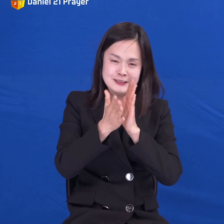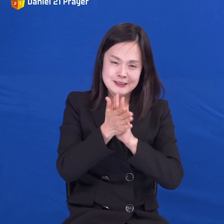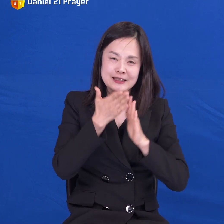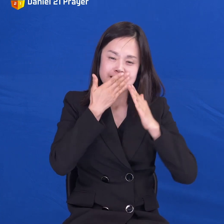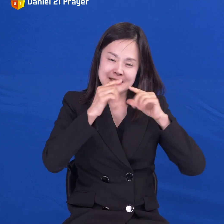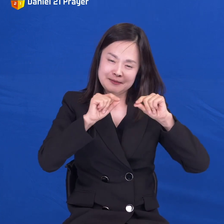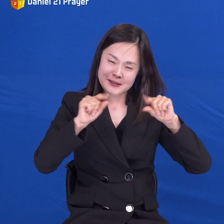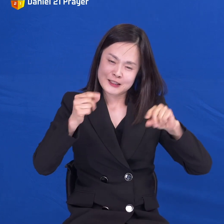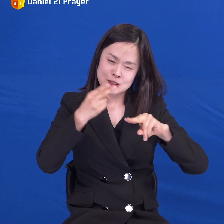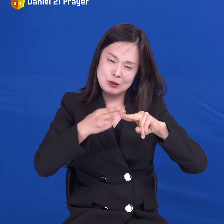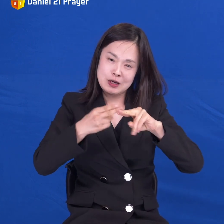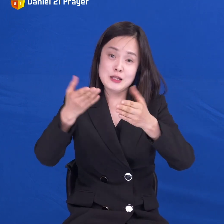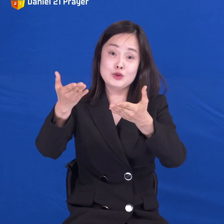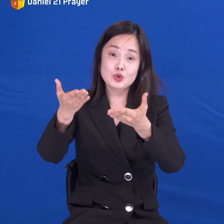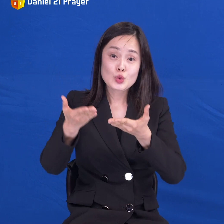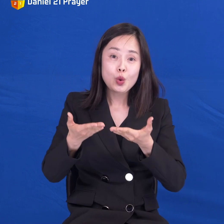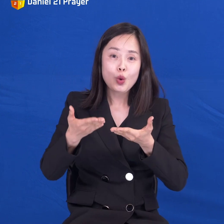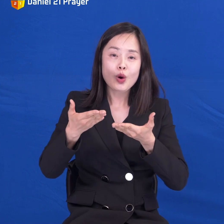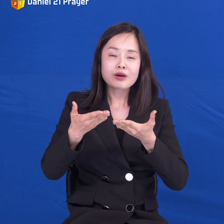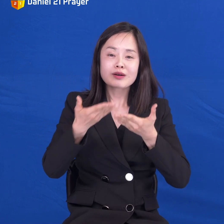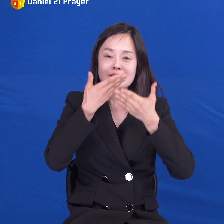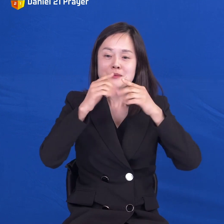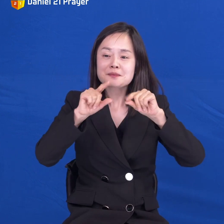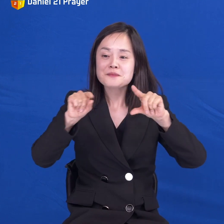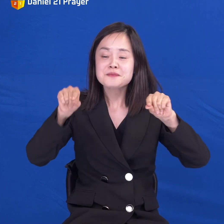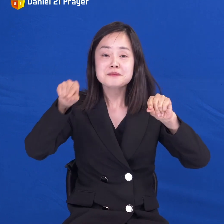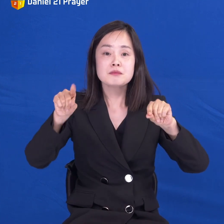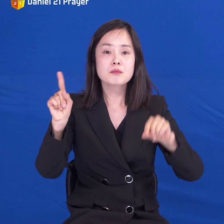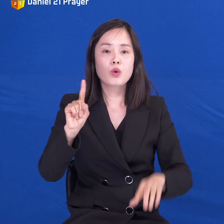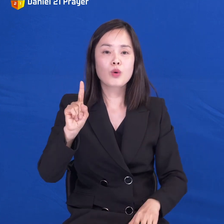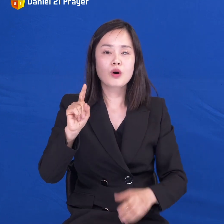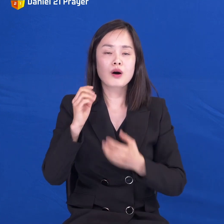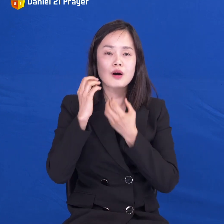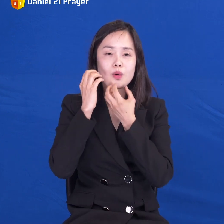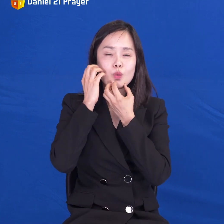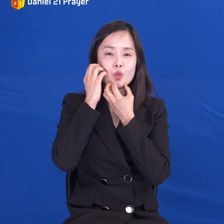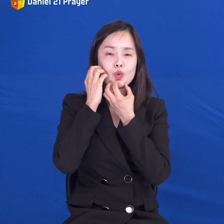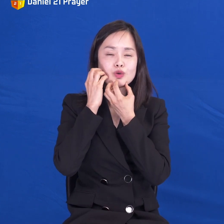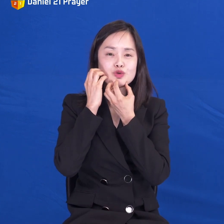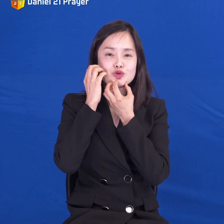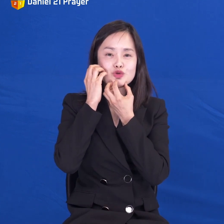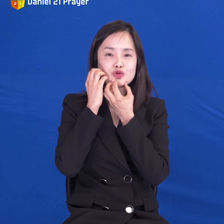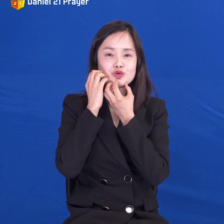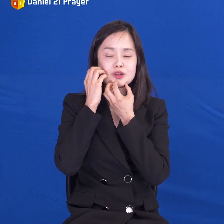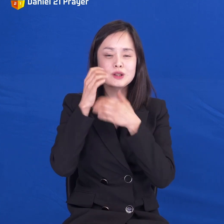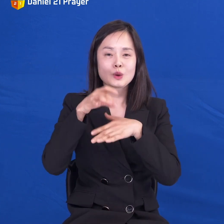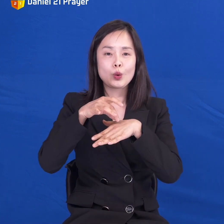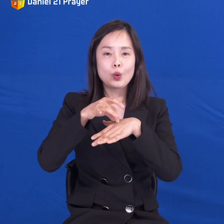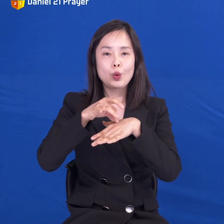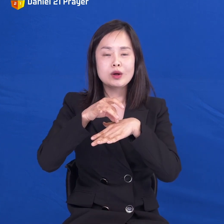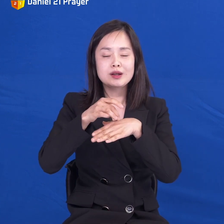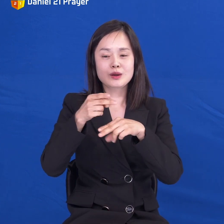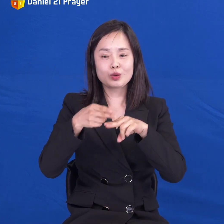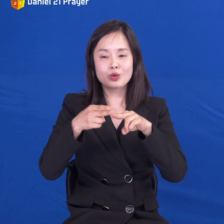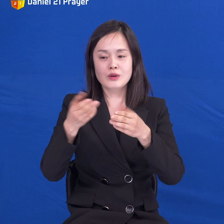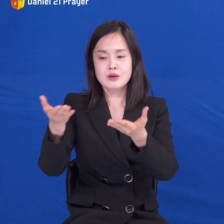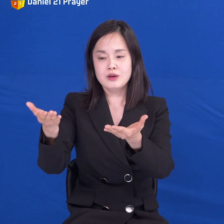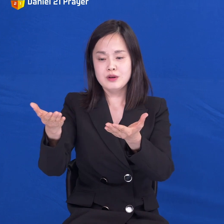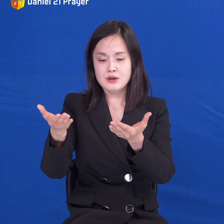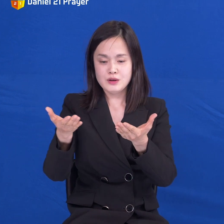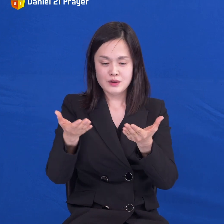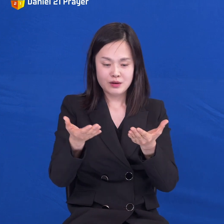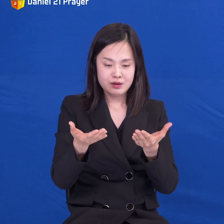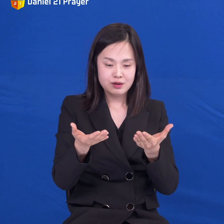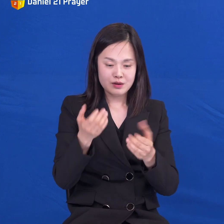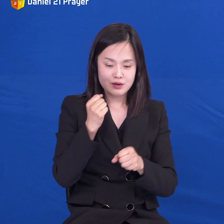그 친구들이 그 테이블에 올려져 있는 겁니다. 원숭이 고기가 나온 겁니다. 그걸 먹으라는데